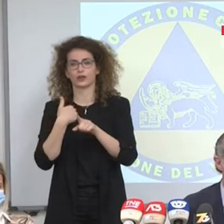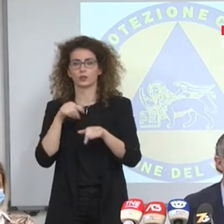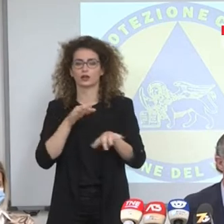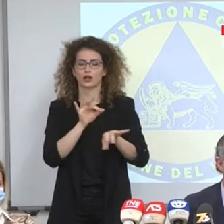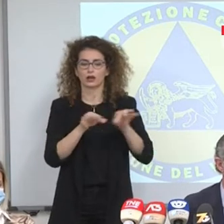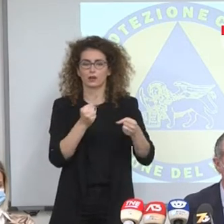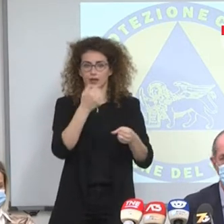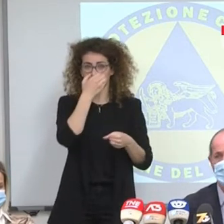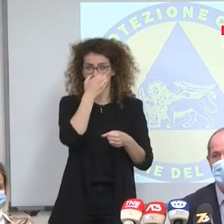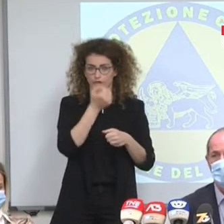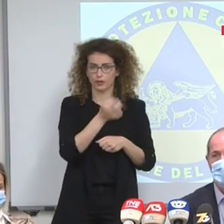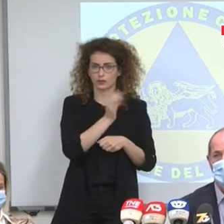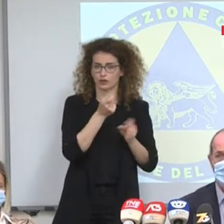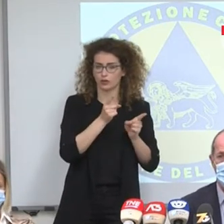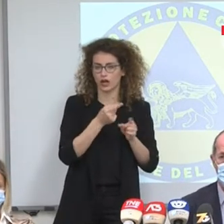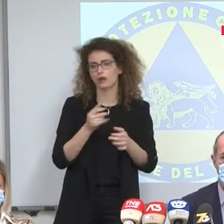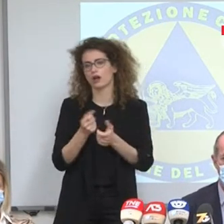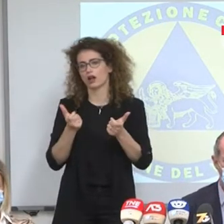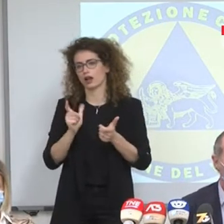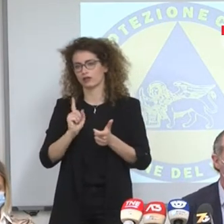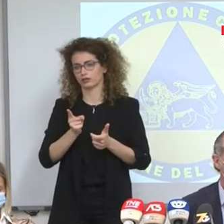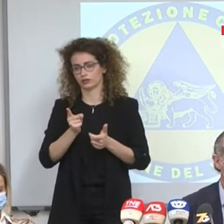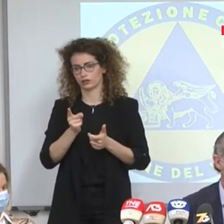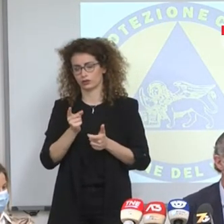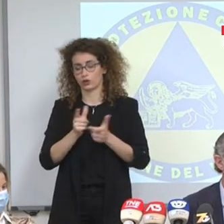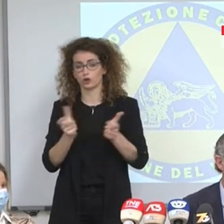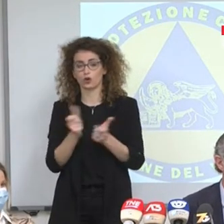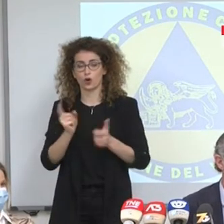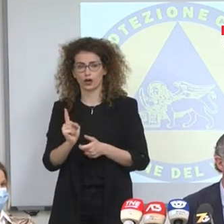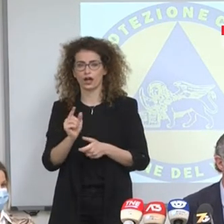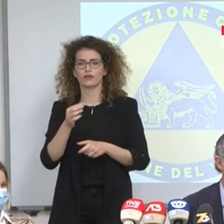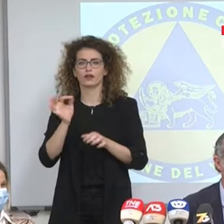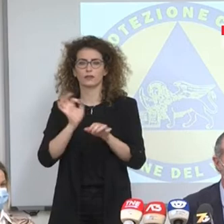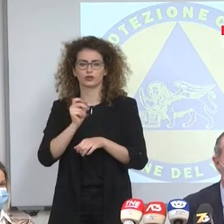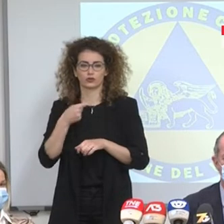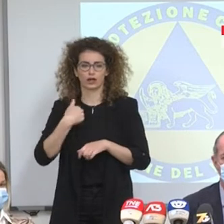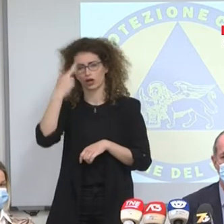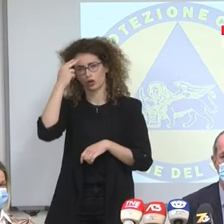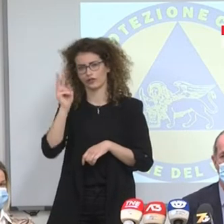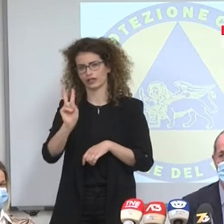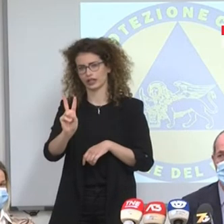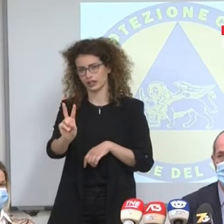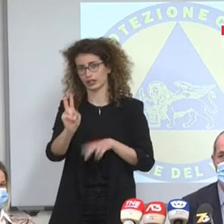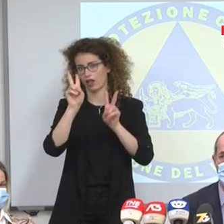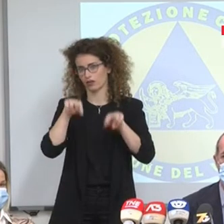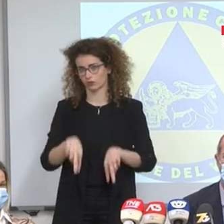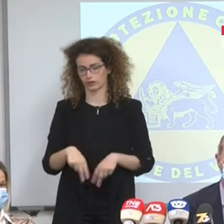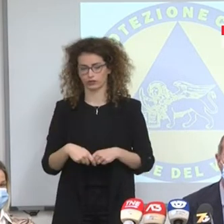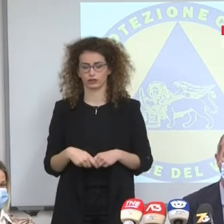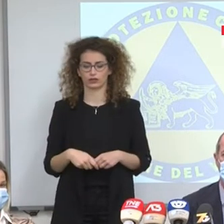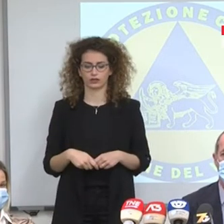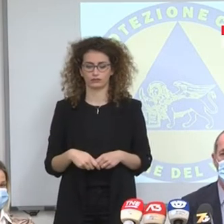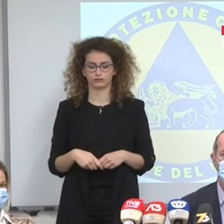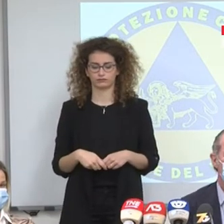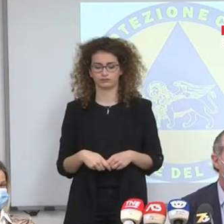di area non critica. Vi ricordo che tutti i venerdì c'è la valutazione, però insomma abbiamo